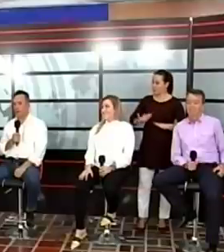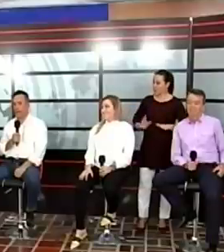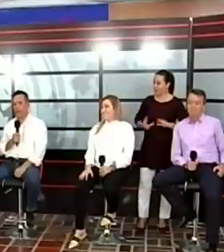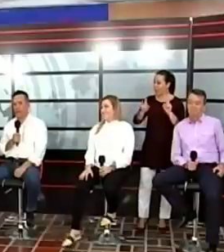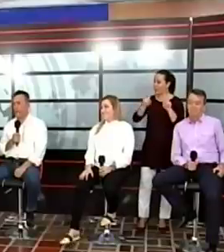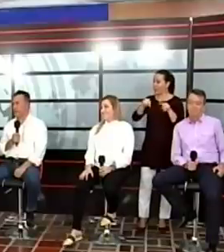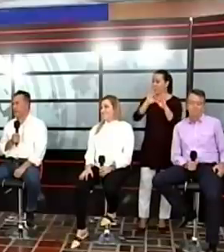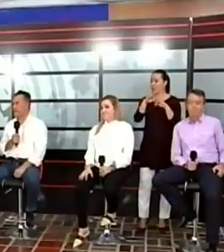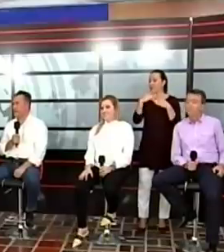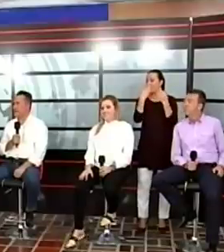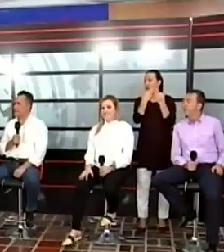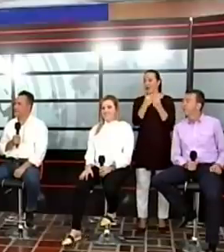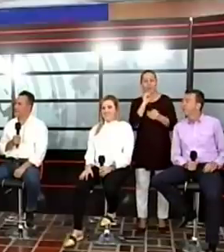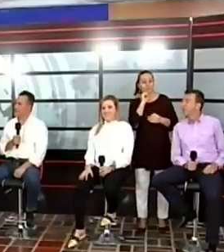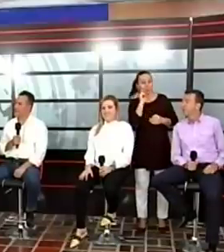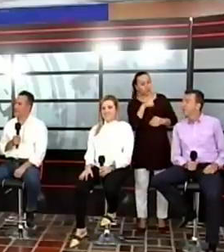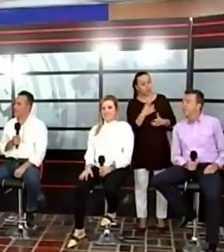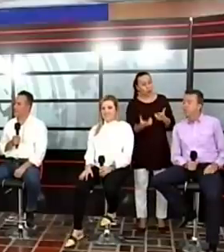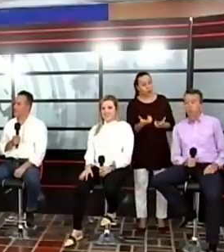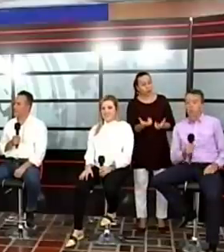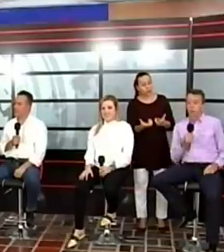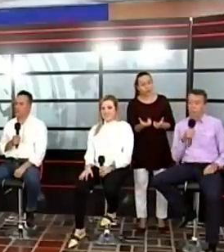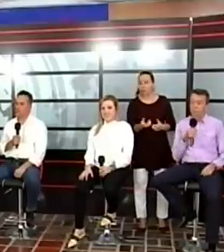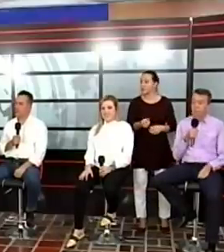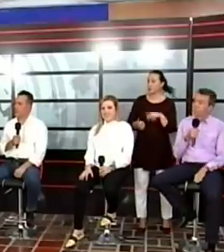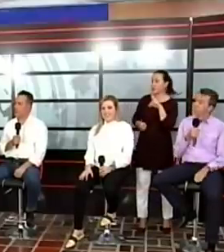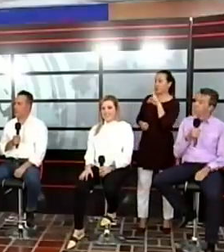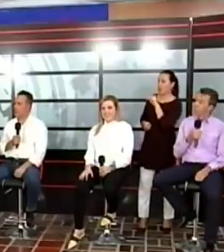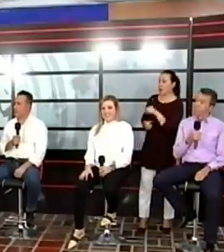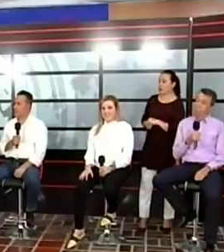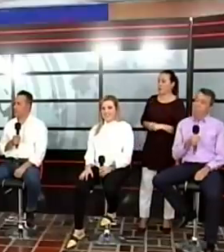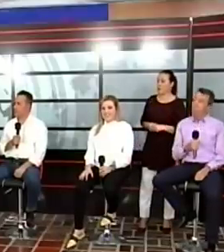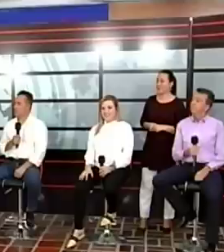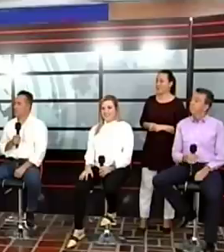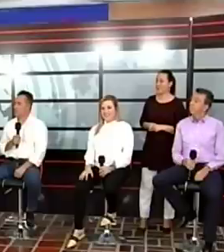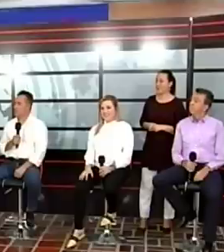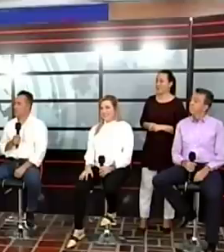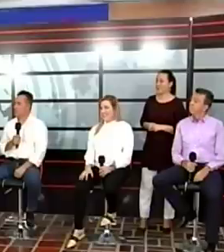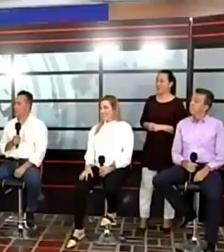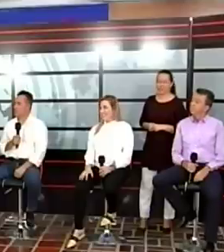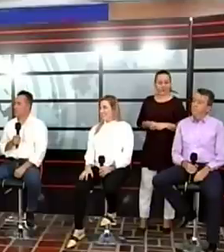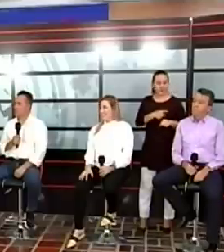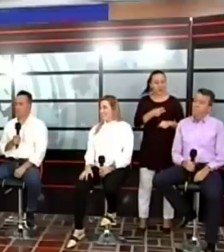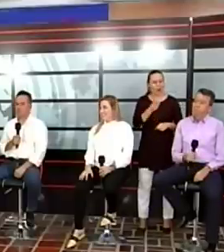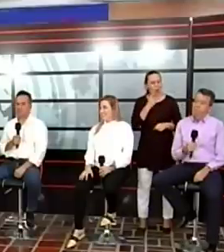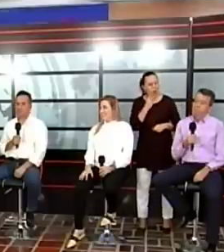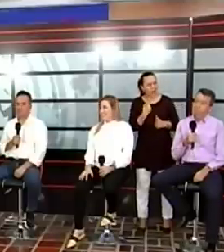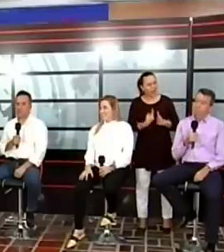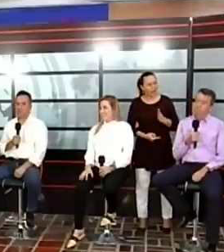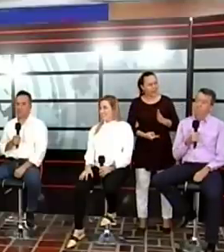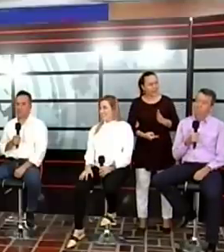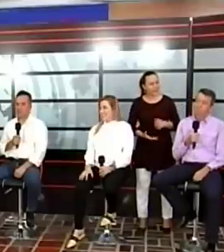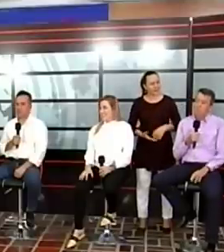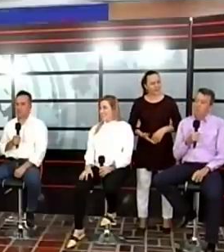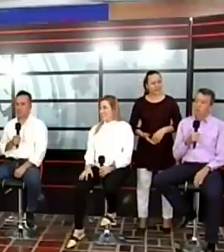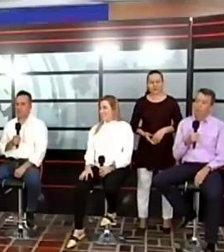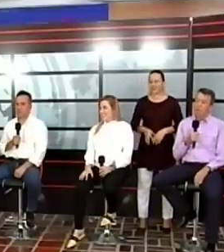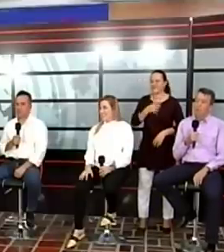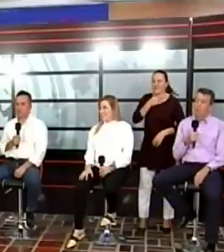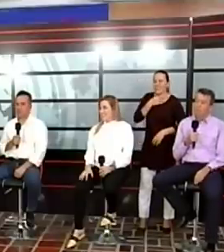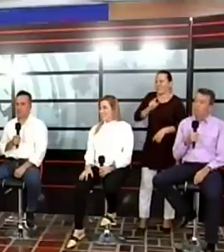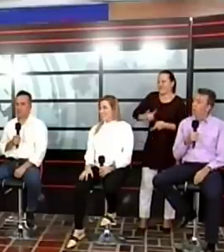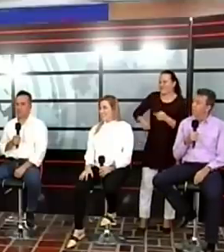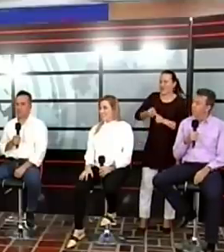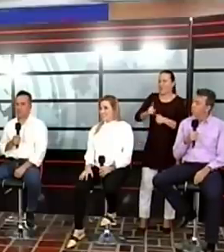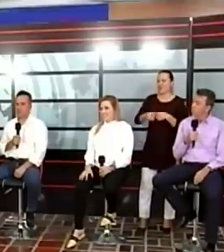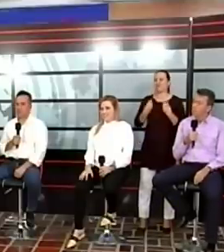familiar. Carlos Jimmy. Alfredo Crossway, ¿cocina? No, señor. ¿Qué lo hace reír? Chistes de los amigos,